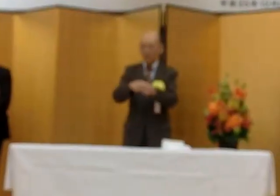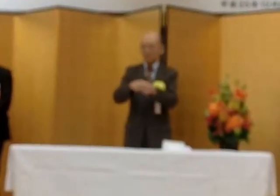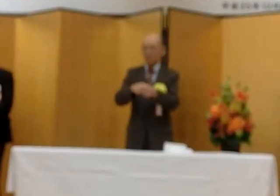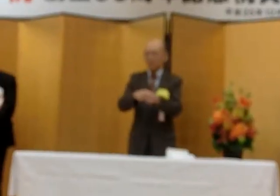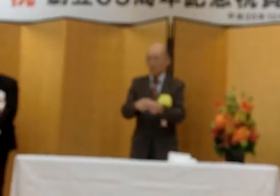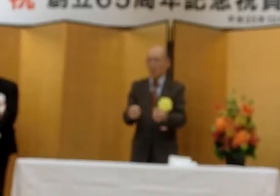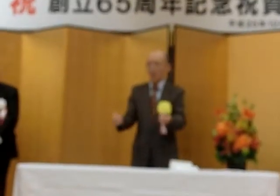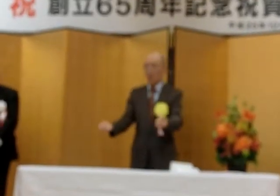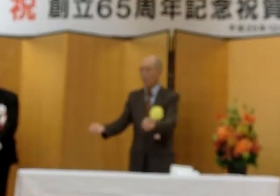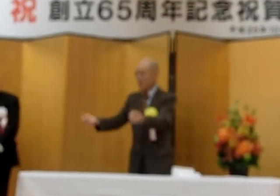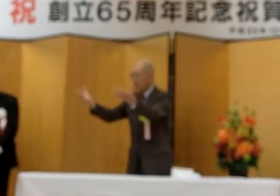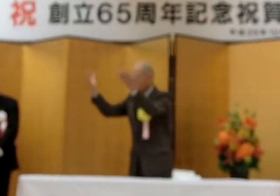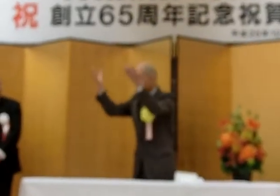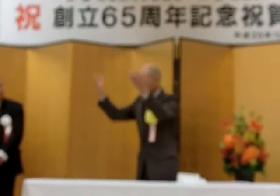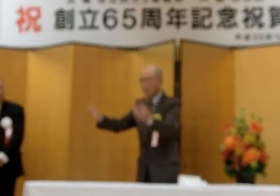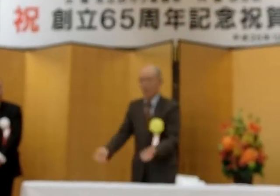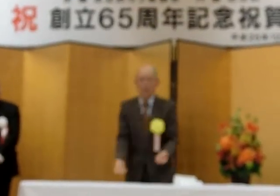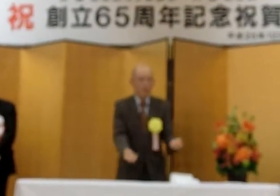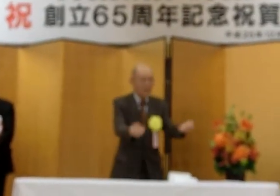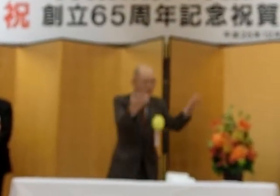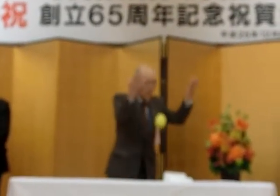65周年、おめでとうございます。